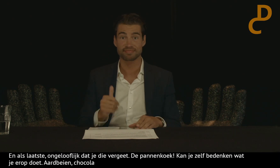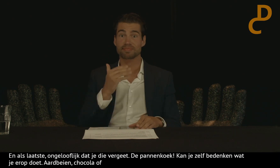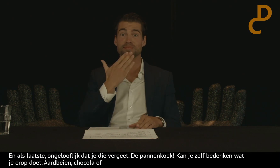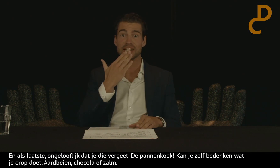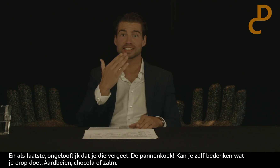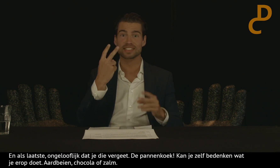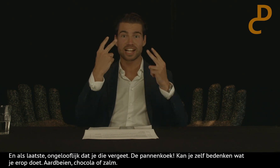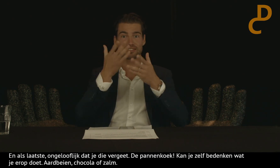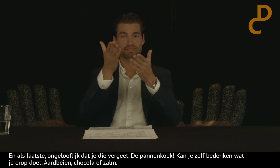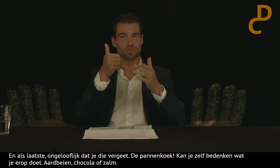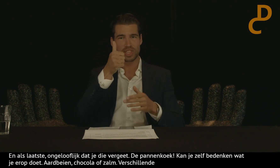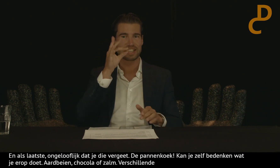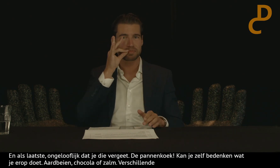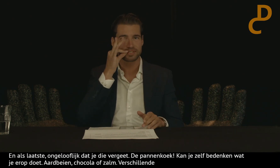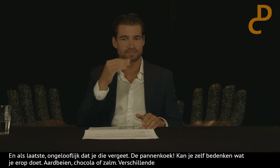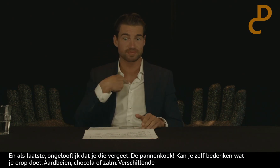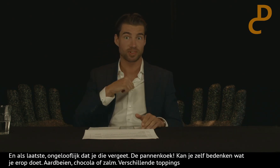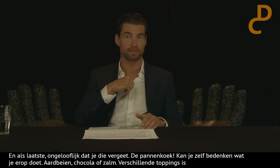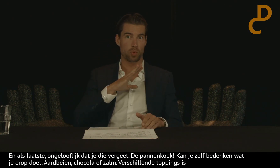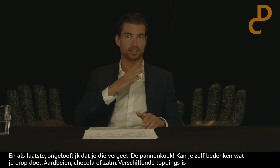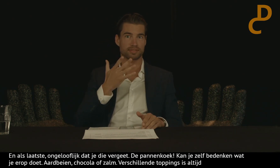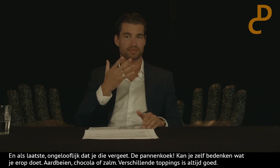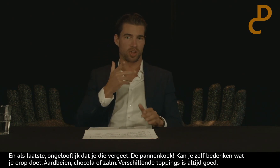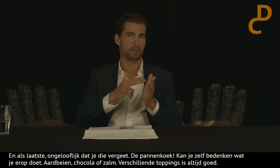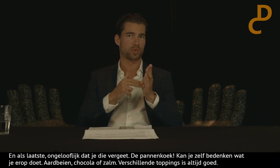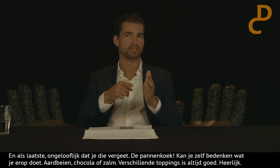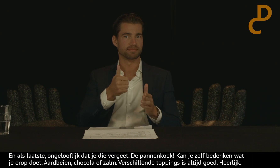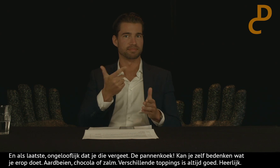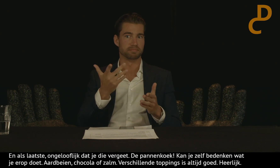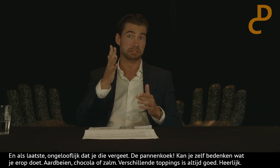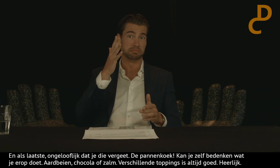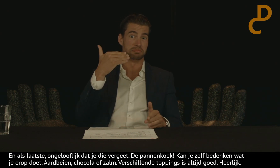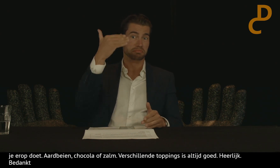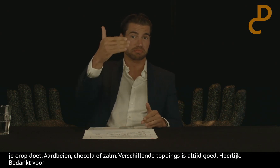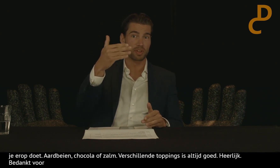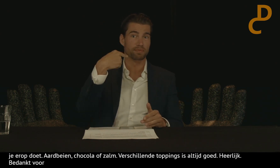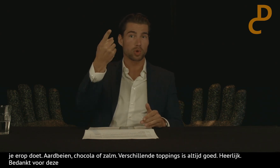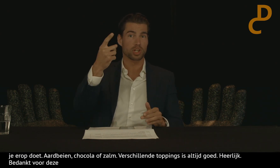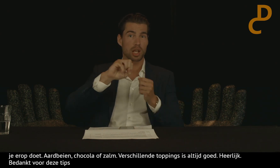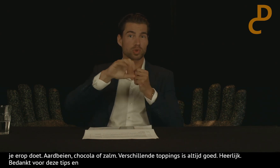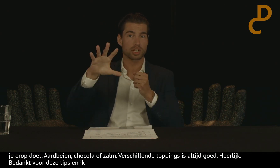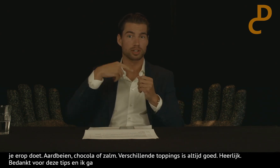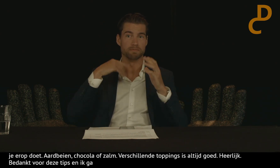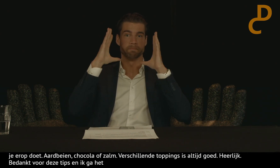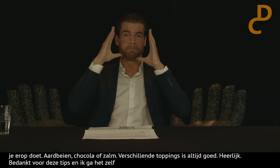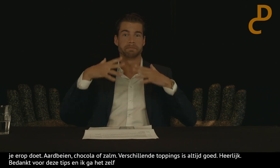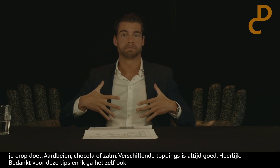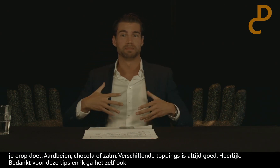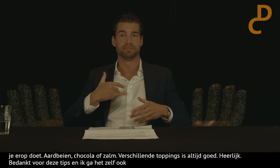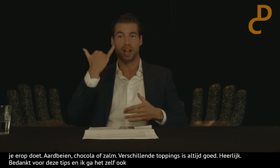Heerlijk. Bedankt kijkers voor deze tips. En ik ga het zeker zelf ook gebruiken. En misschien bij de volgende uitzending ben